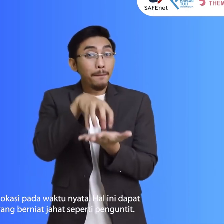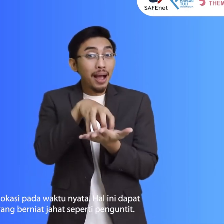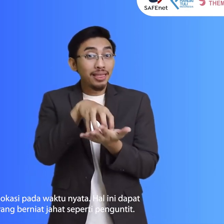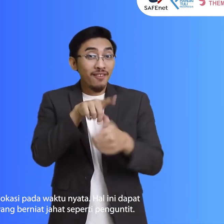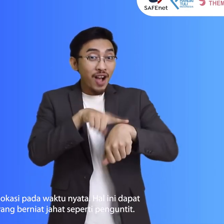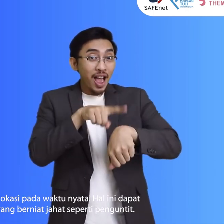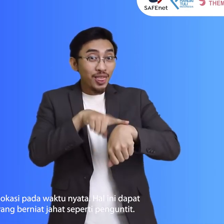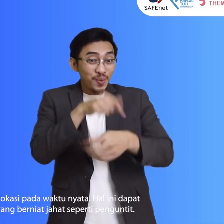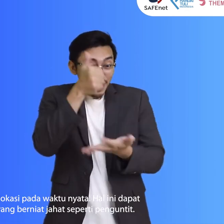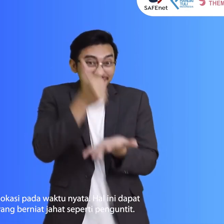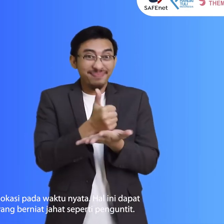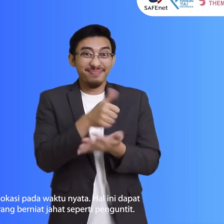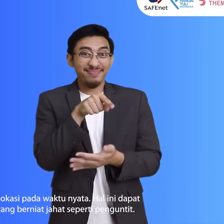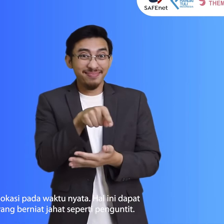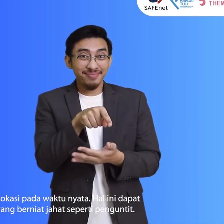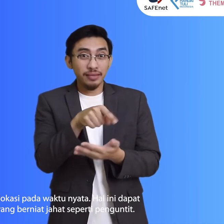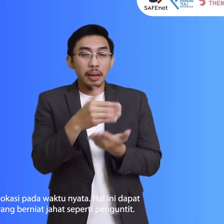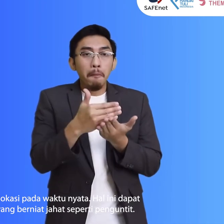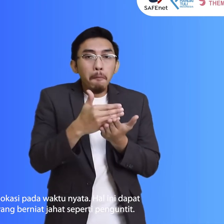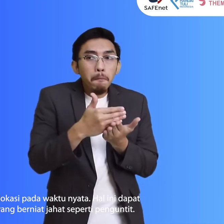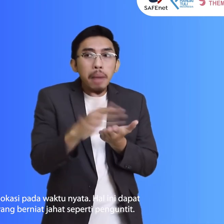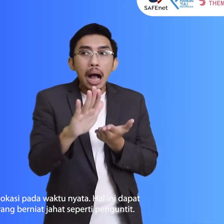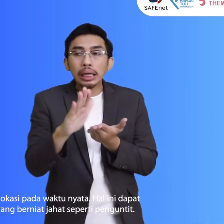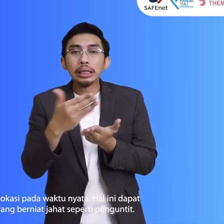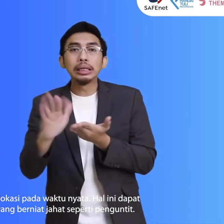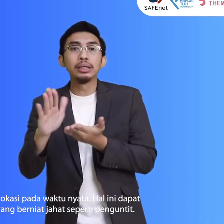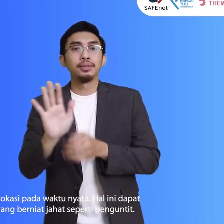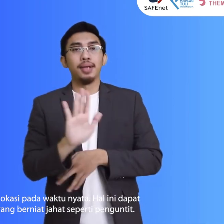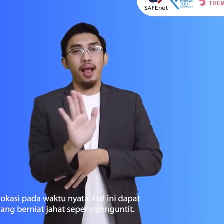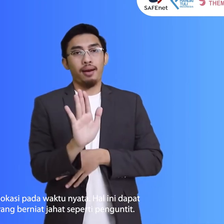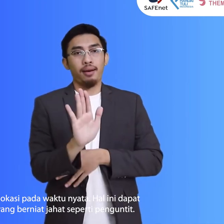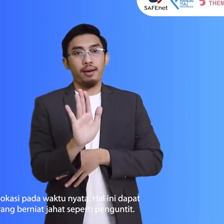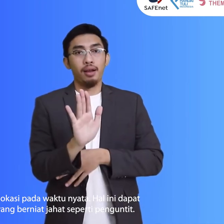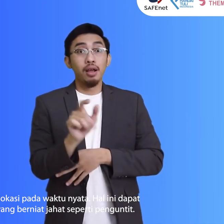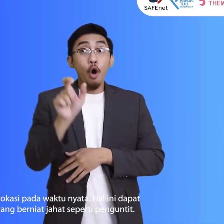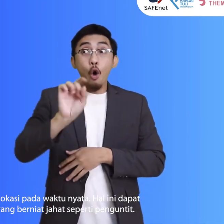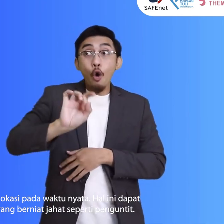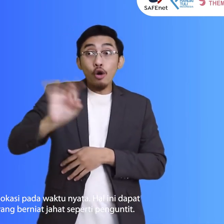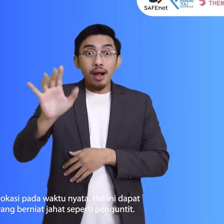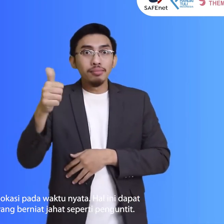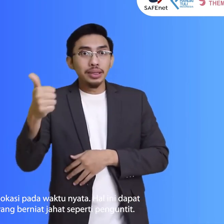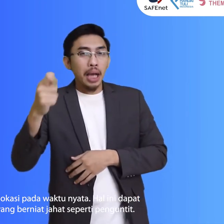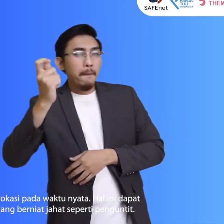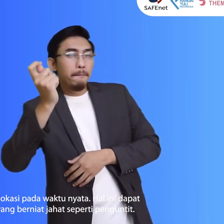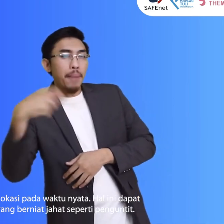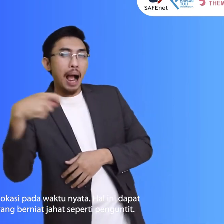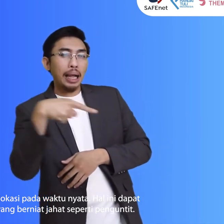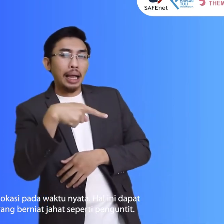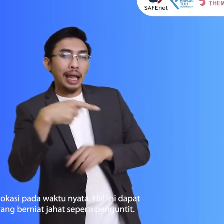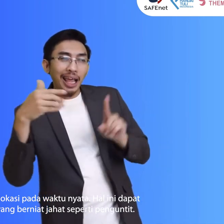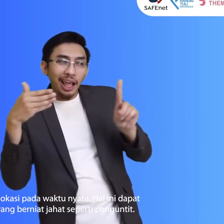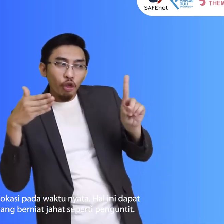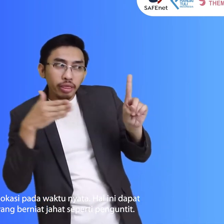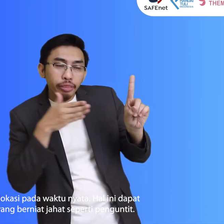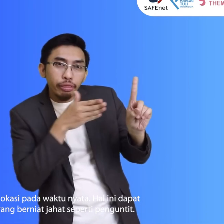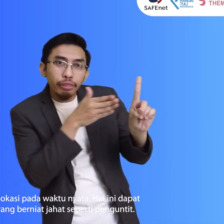25 hindari membagikan lokasi pada waktu nyata Hal ini dapat digunakan seseorang yang berniat jahat seperti